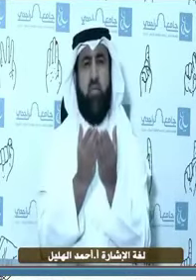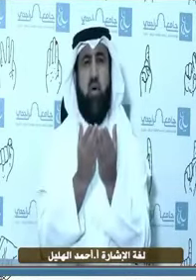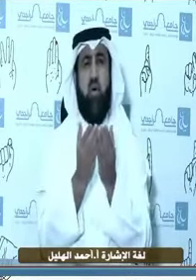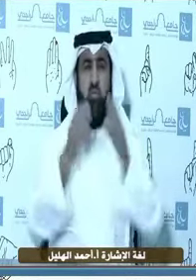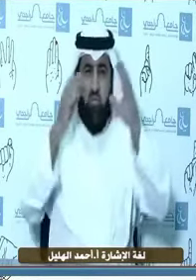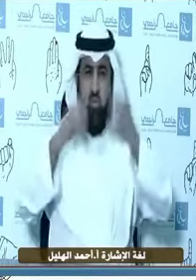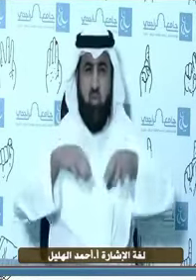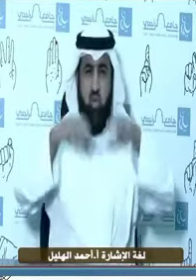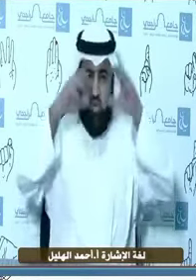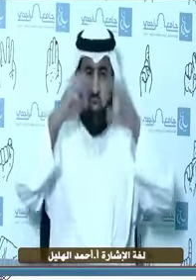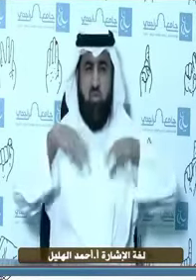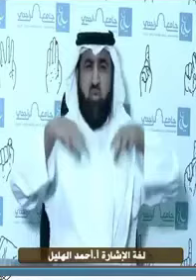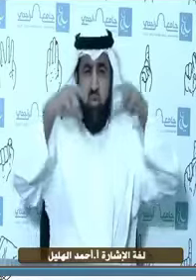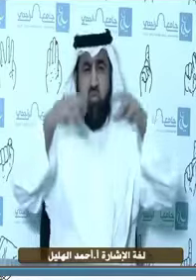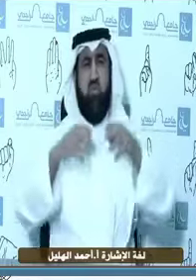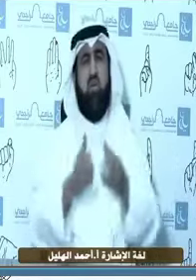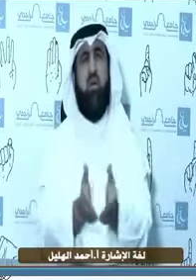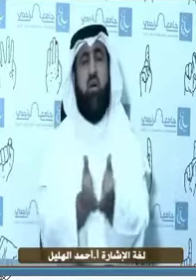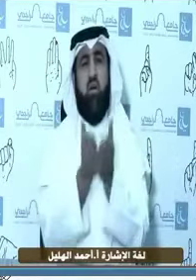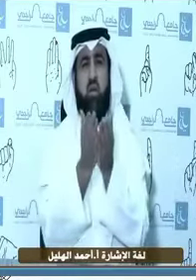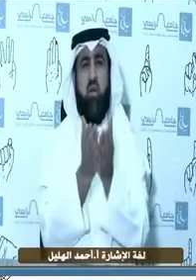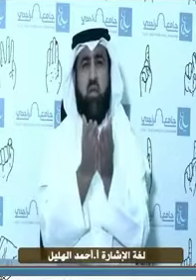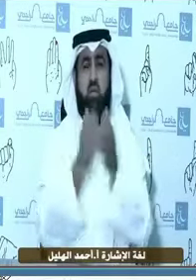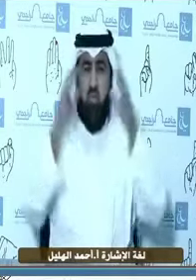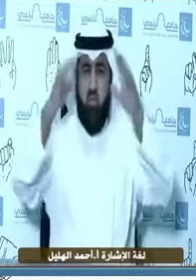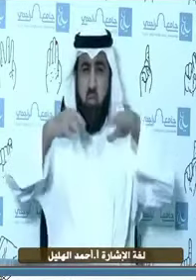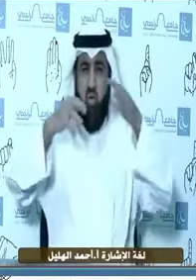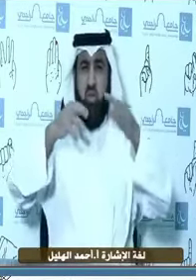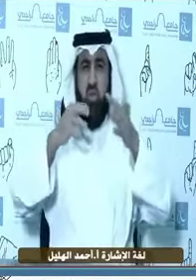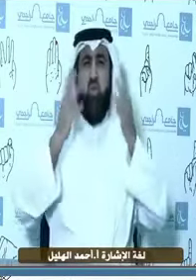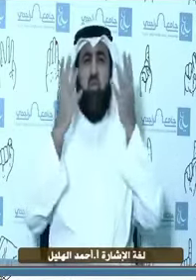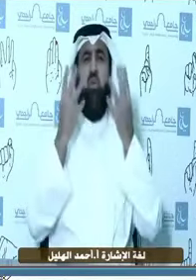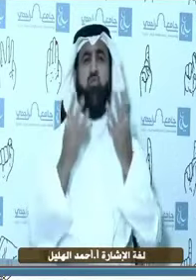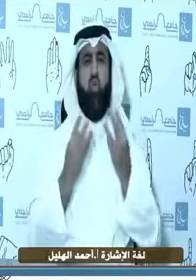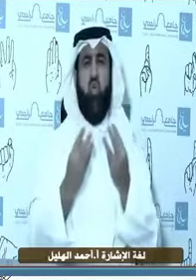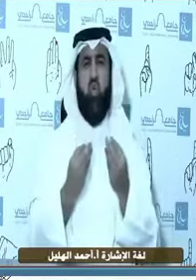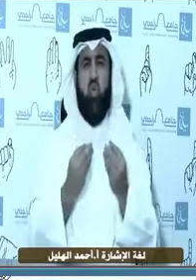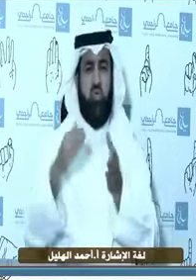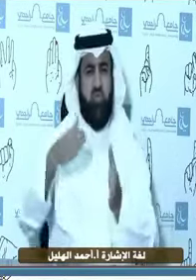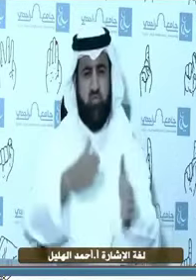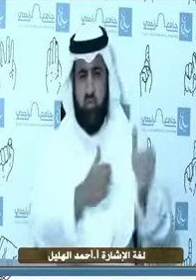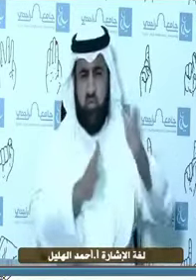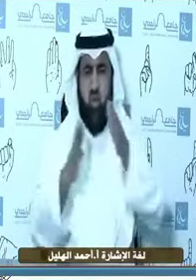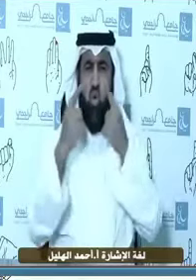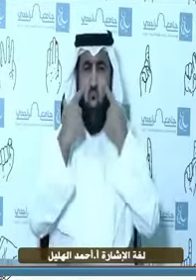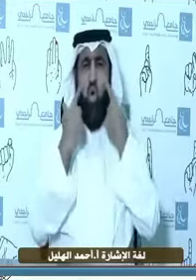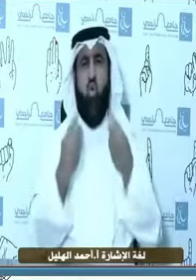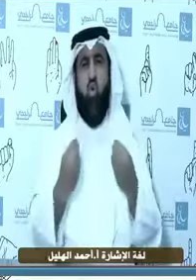اسقنا غيثا مغيثا هنيئا مريئا سحا